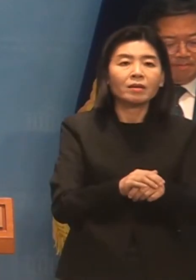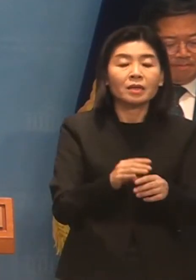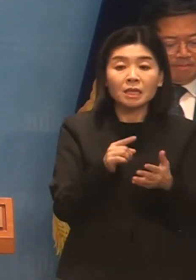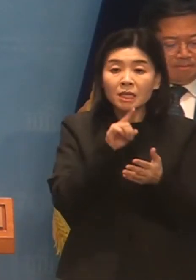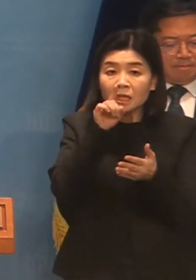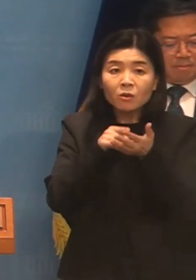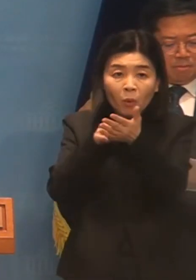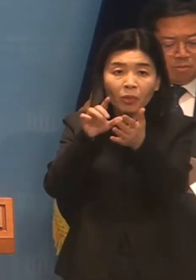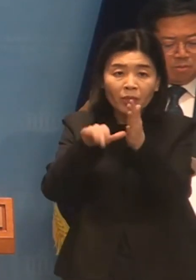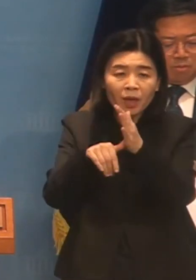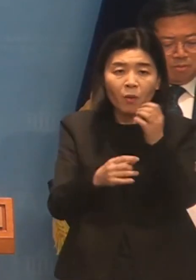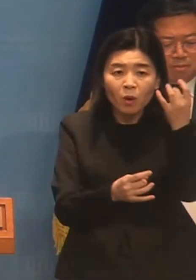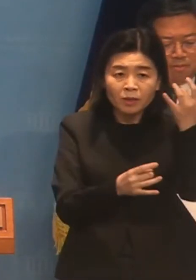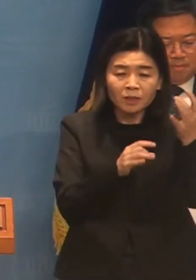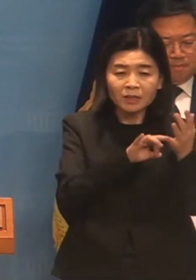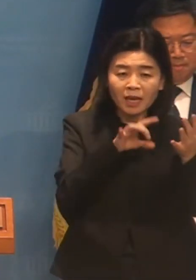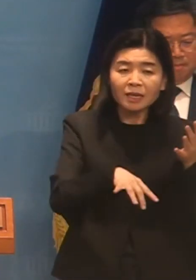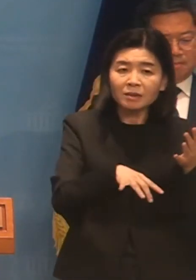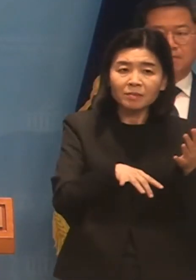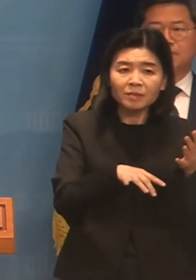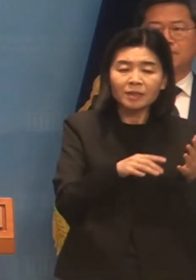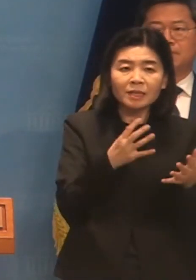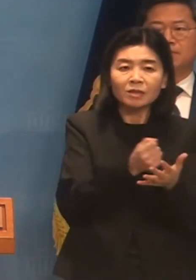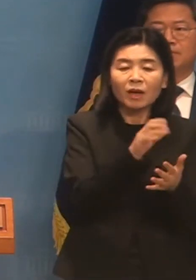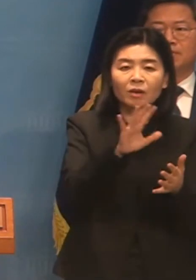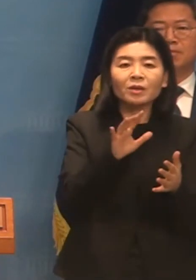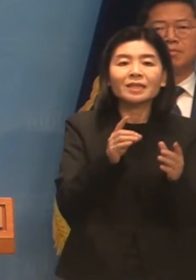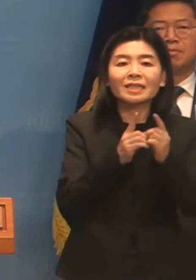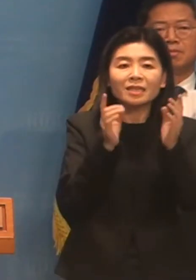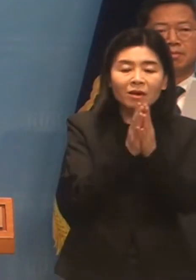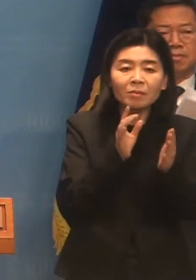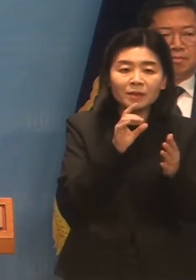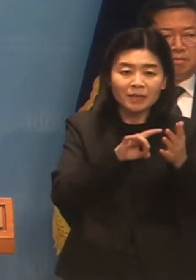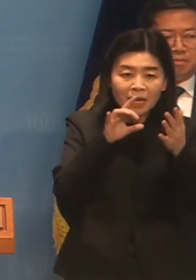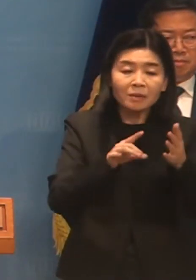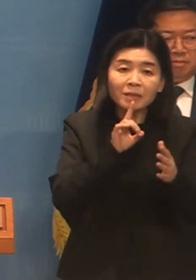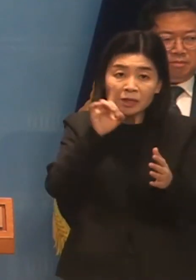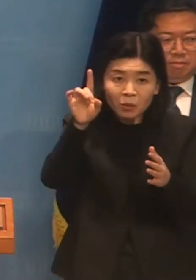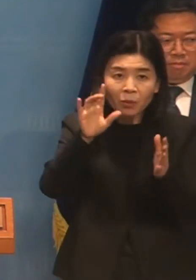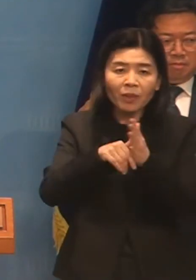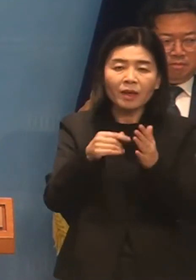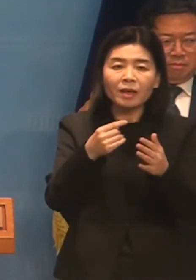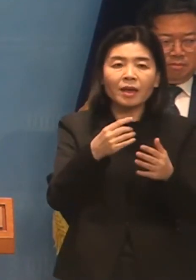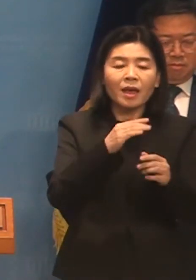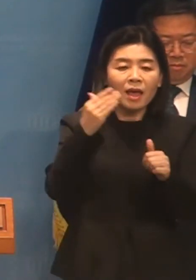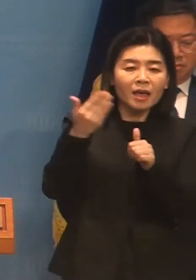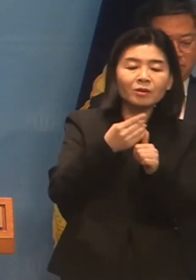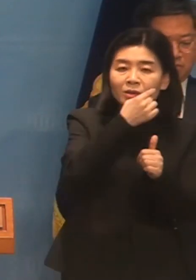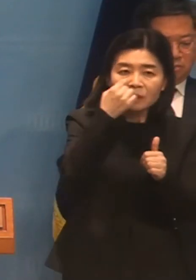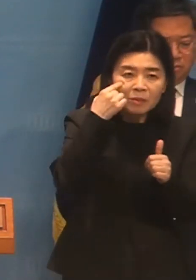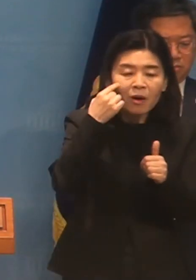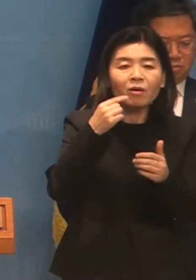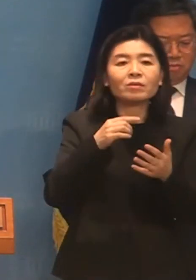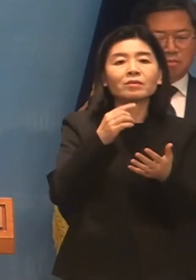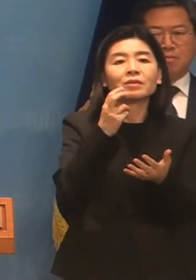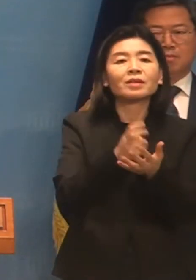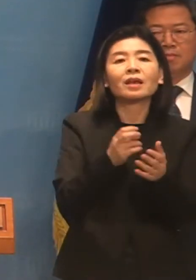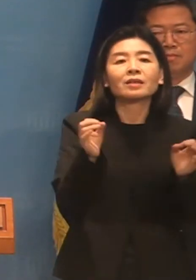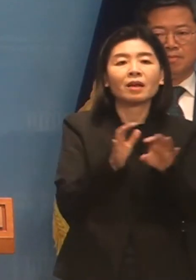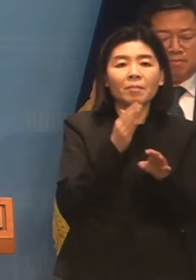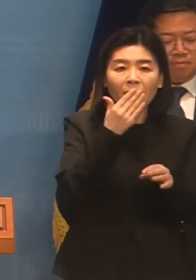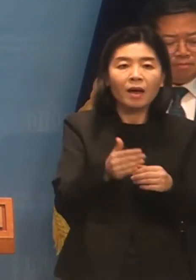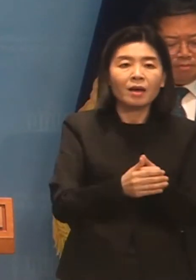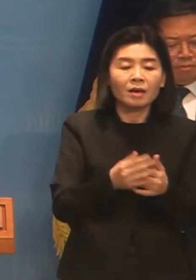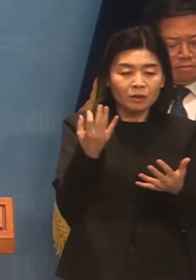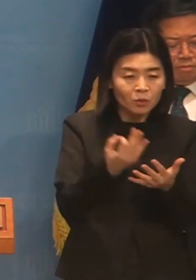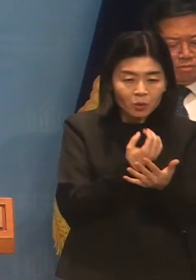말고 직접 세금 신고를 하게 되면 해촉 증명서 자체가 사라질 수 있습니다. 뿐만 아니라 소득 증빙이